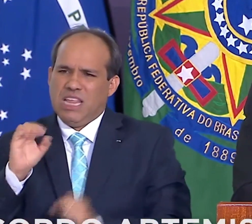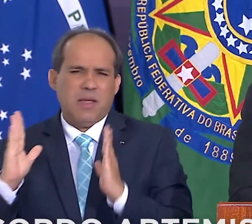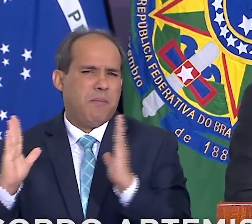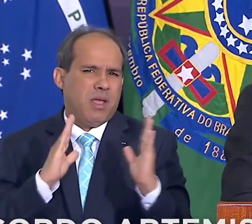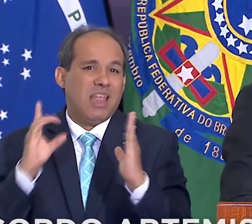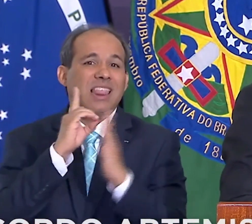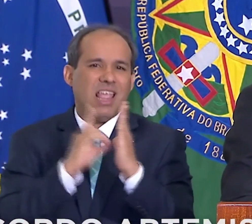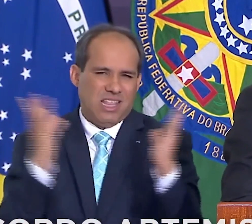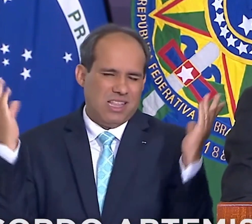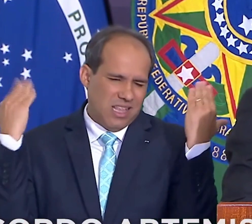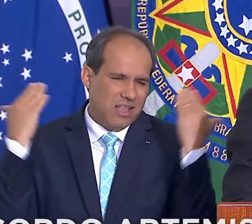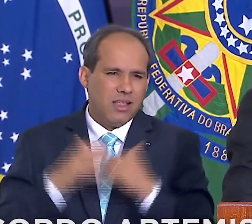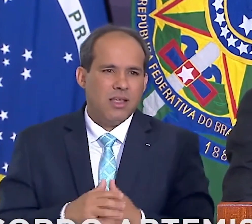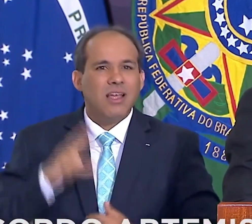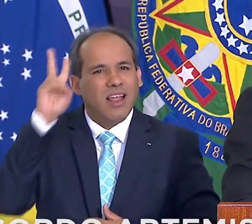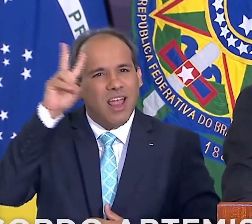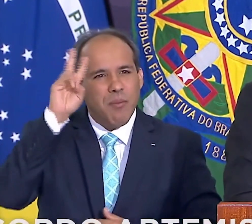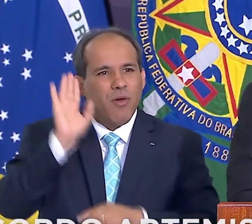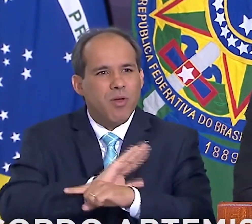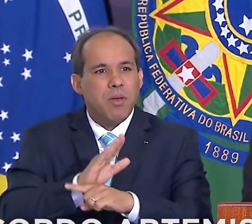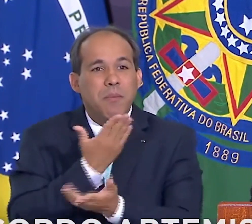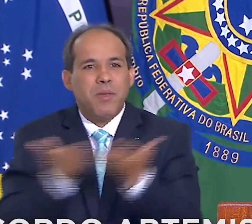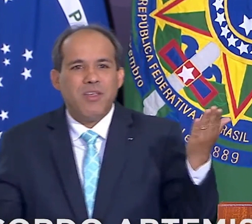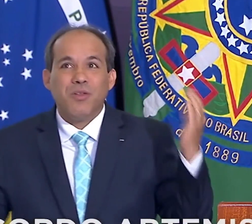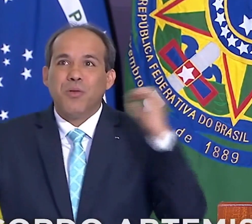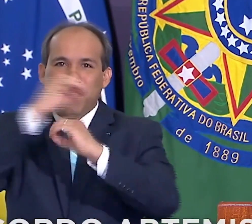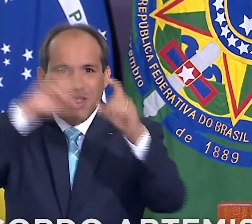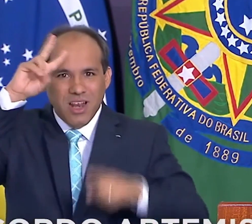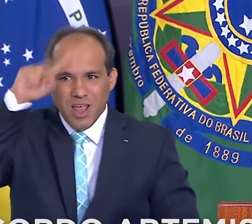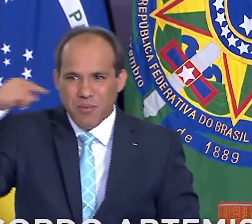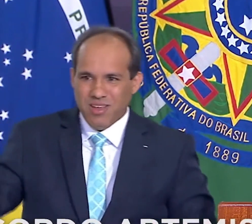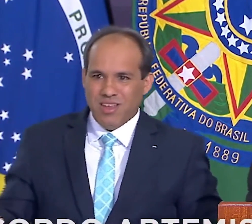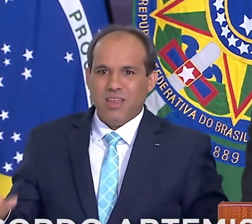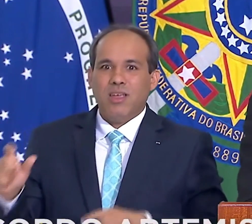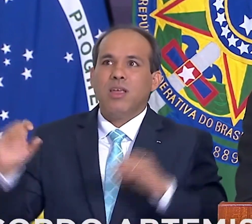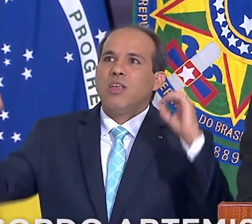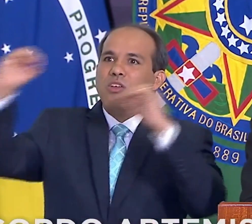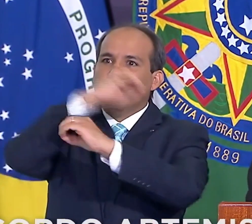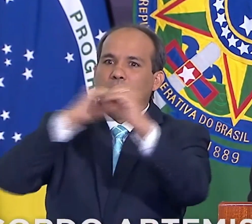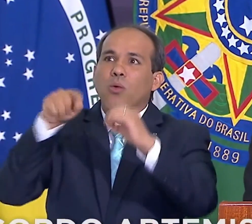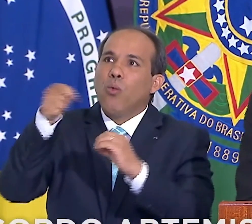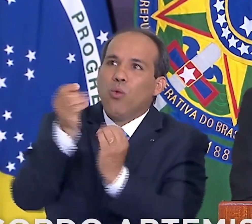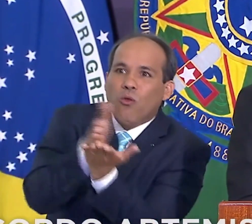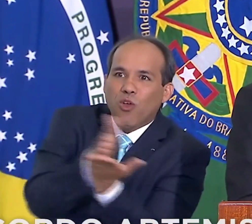Quem nunca assistiu aqui, Perdidos no Espaço, Enterprise, o espaço, a fronteira